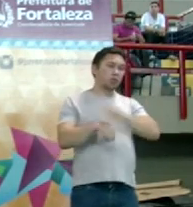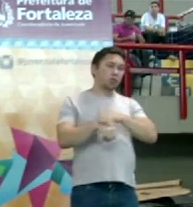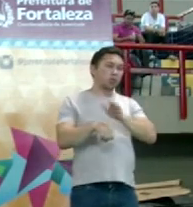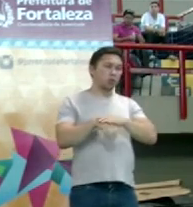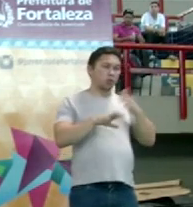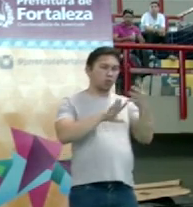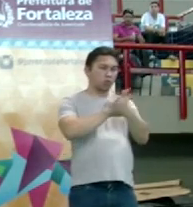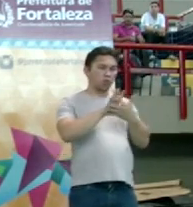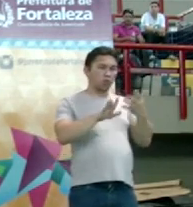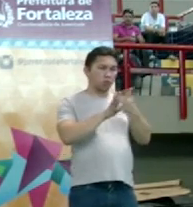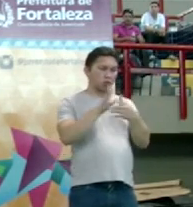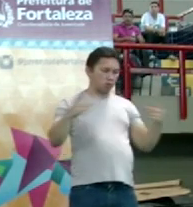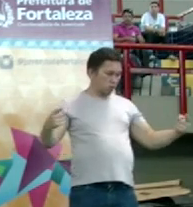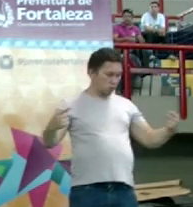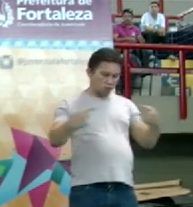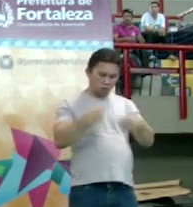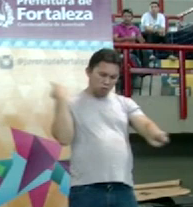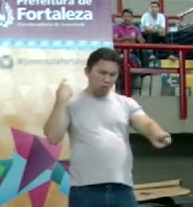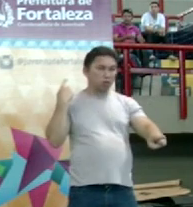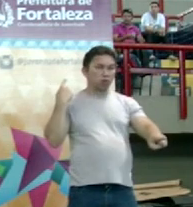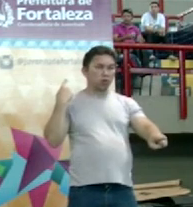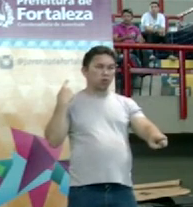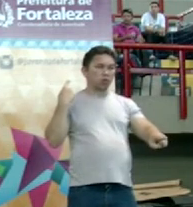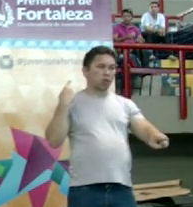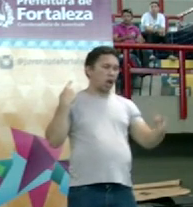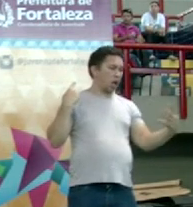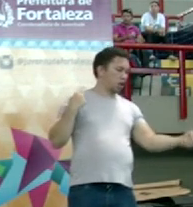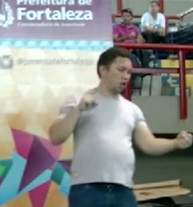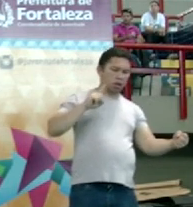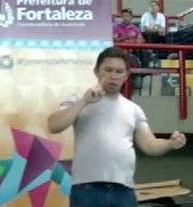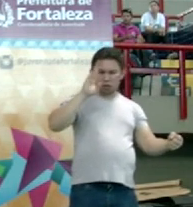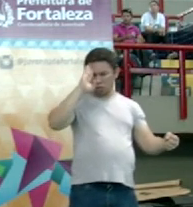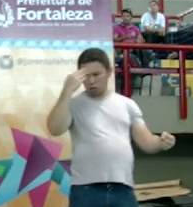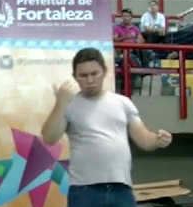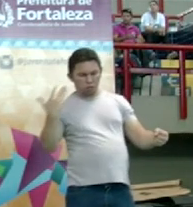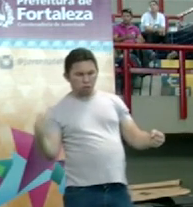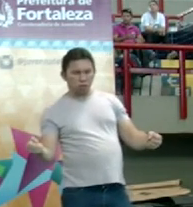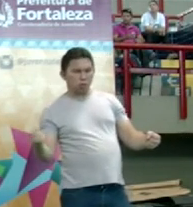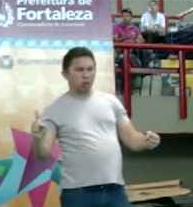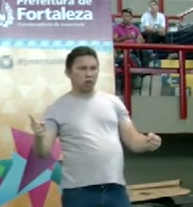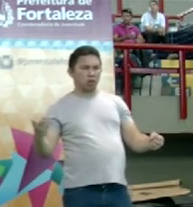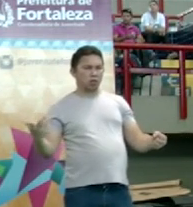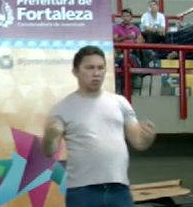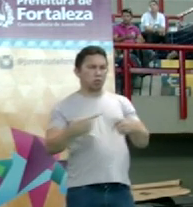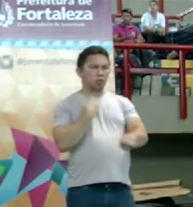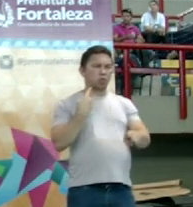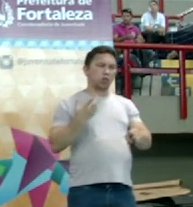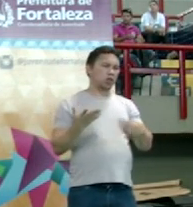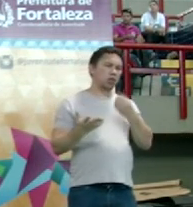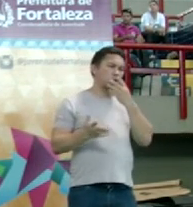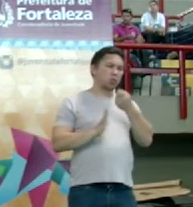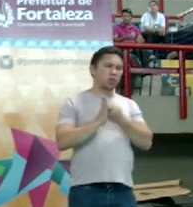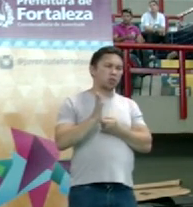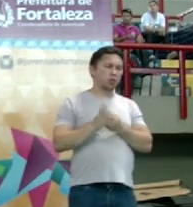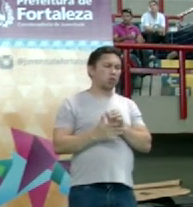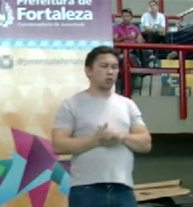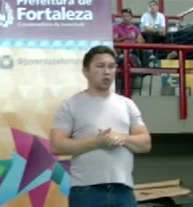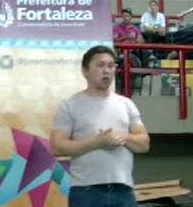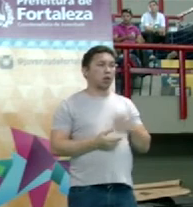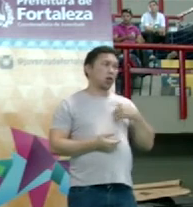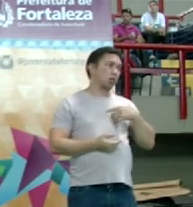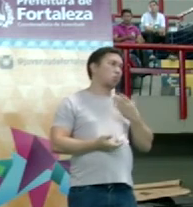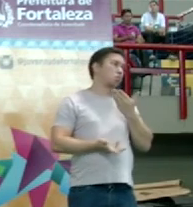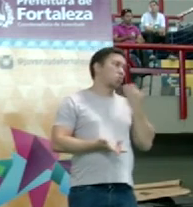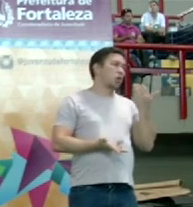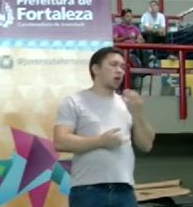não cometa uma contradição bem apresentável. Você pode dizer, embora a maioria